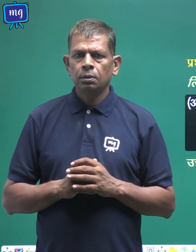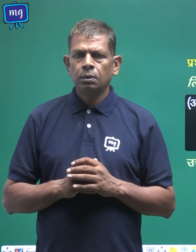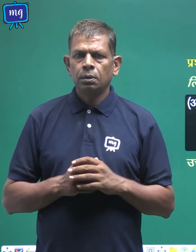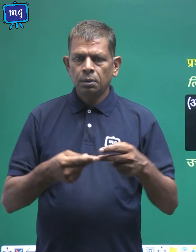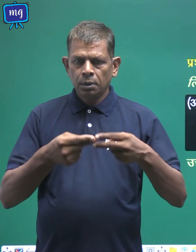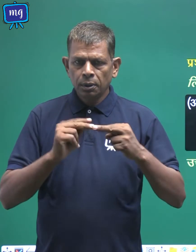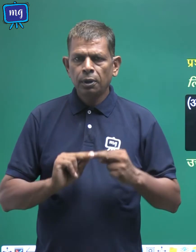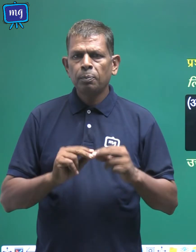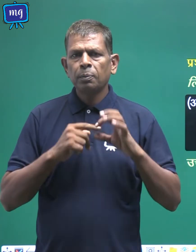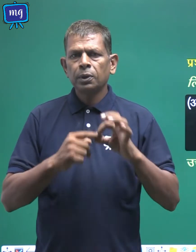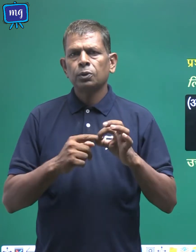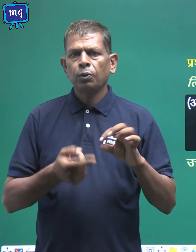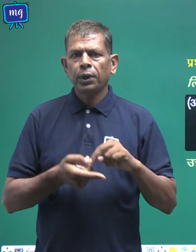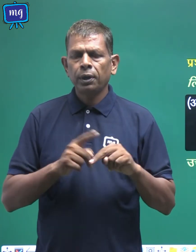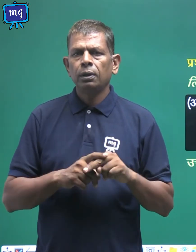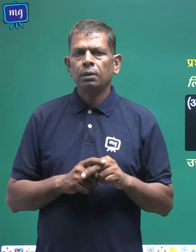निम्न प्रश्नों के